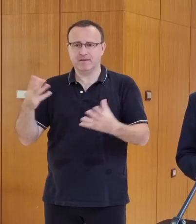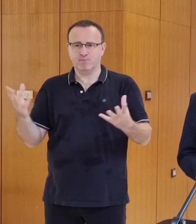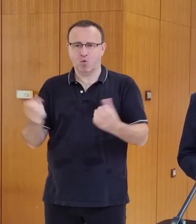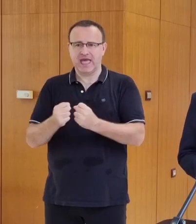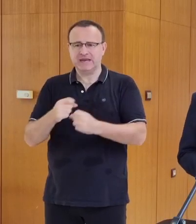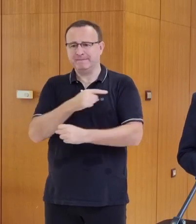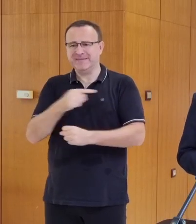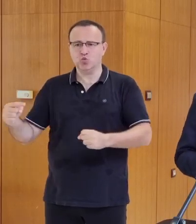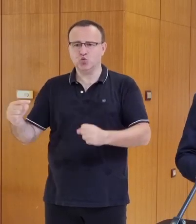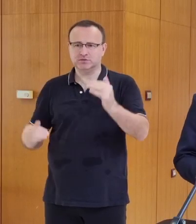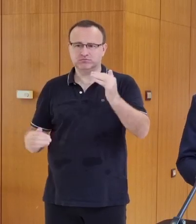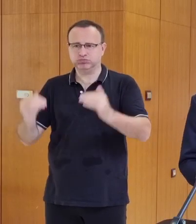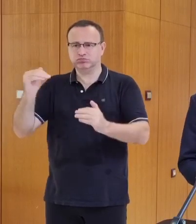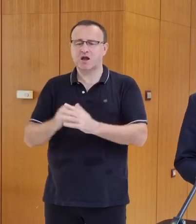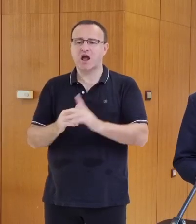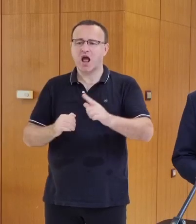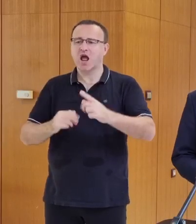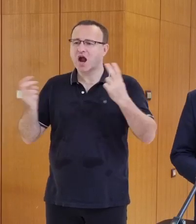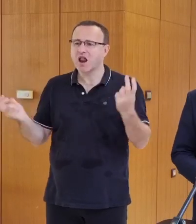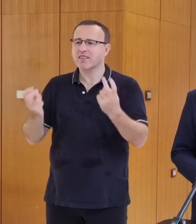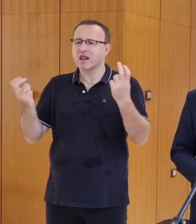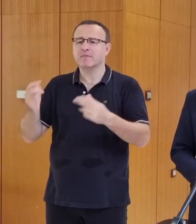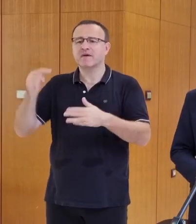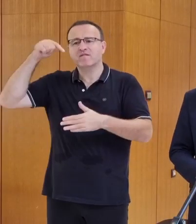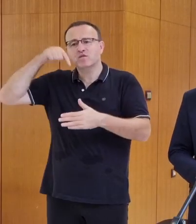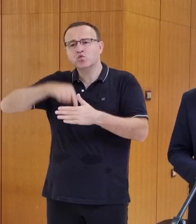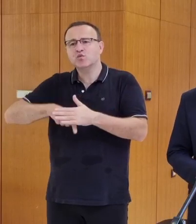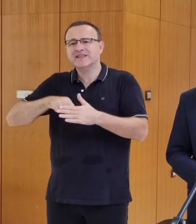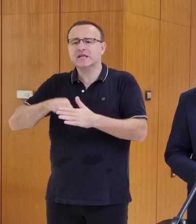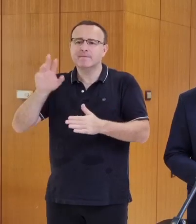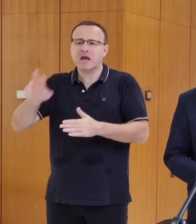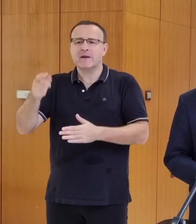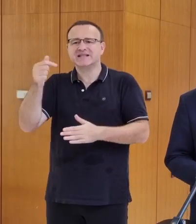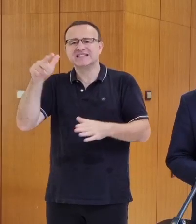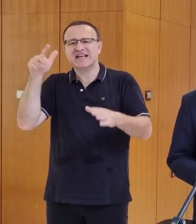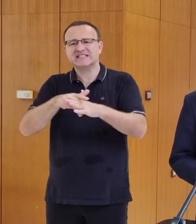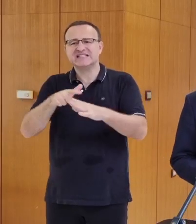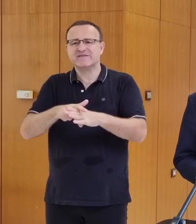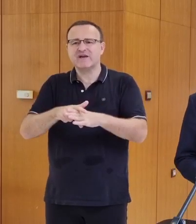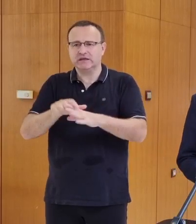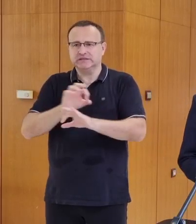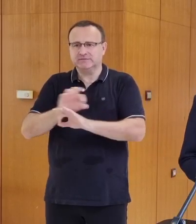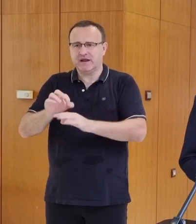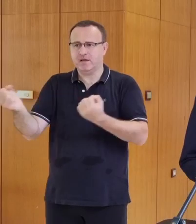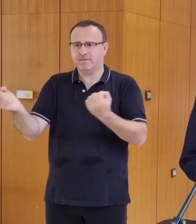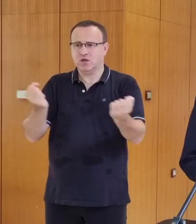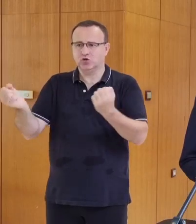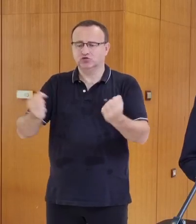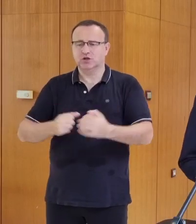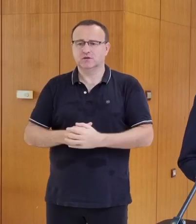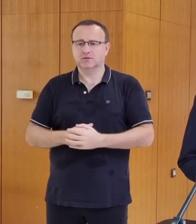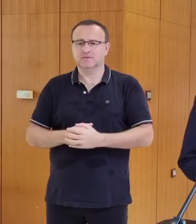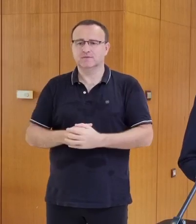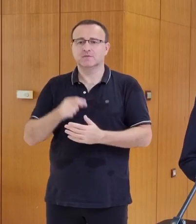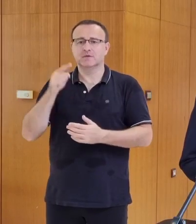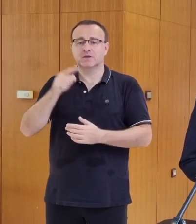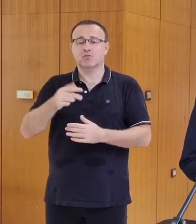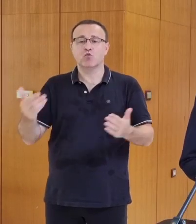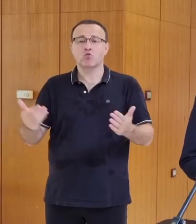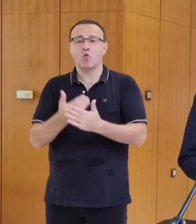zase otvorene, že tu ide aj o to hľadanie vnútorných rezerv tak, ako by sa mal správny manažer správať. A skloňuje sa vlastne meno, že